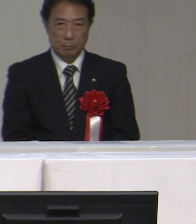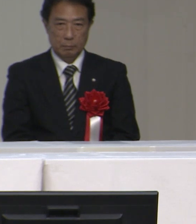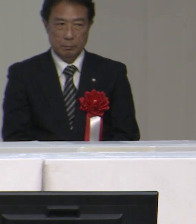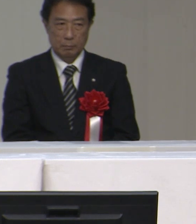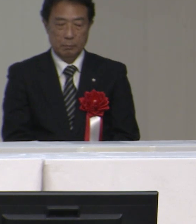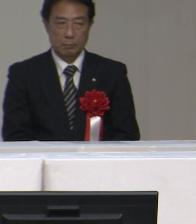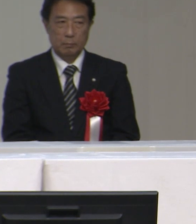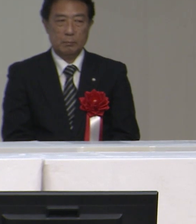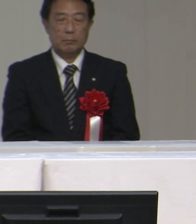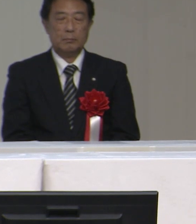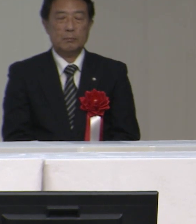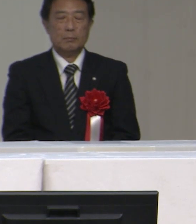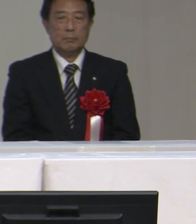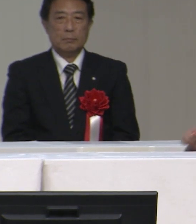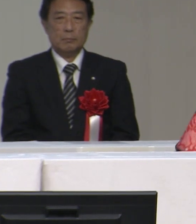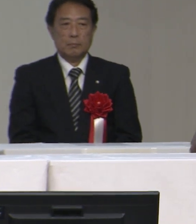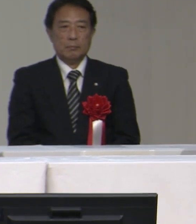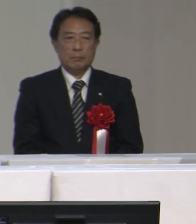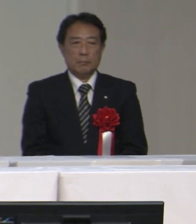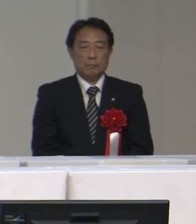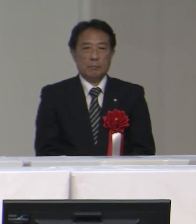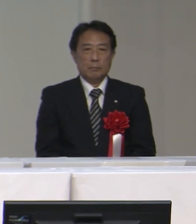はお願いいたします